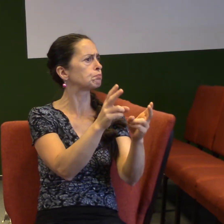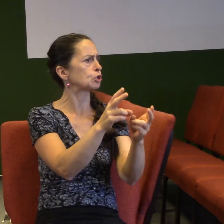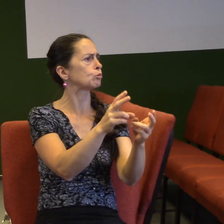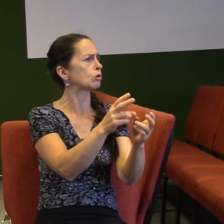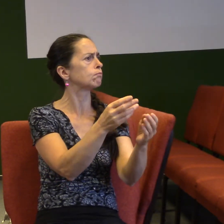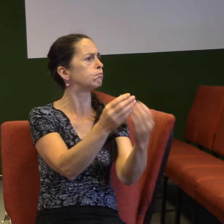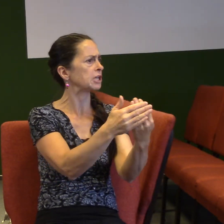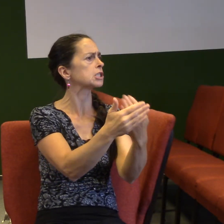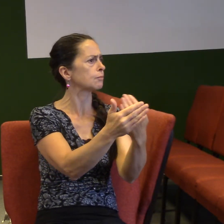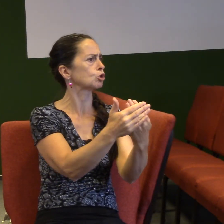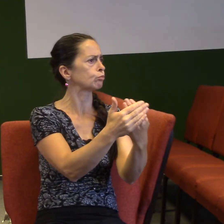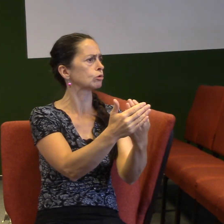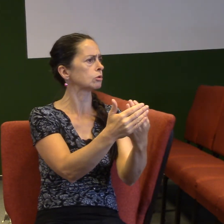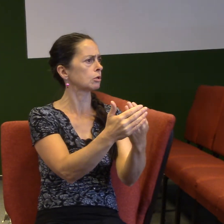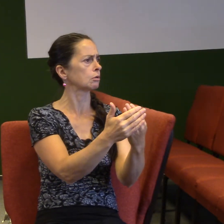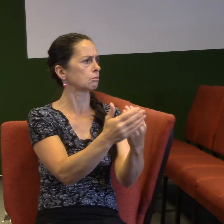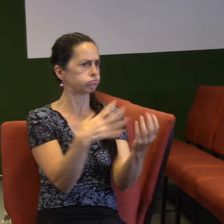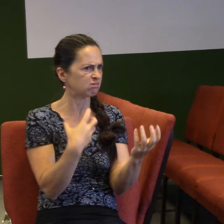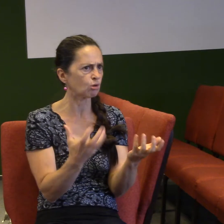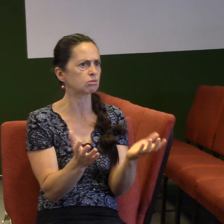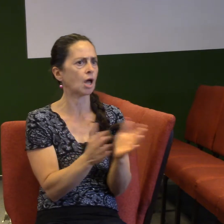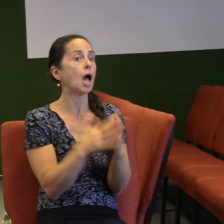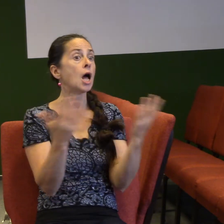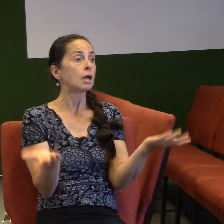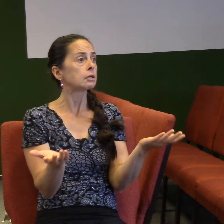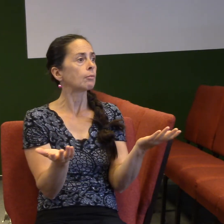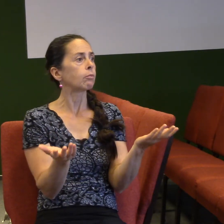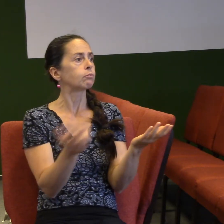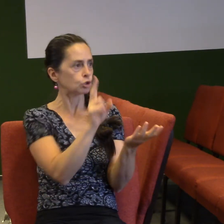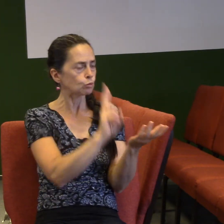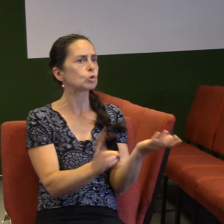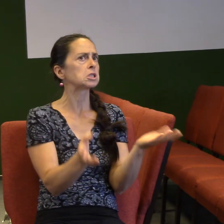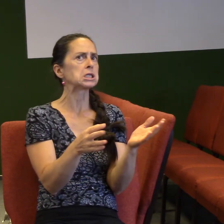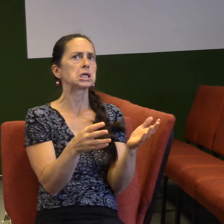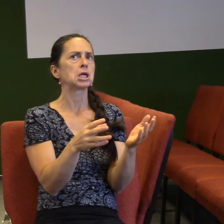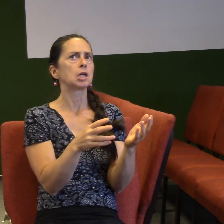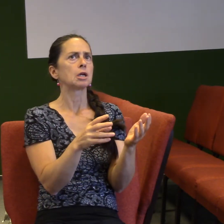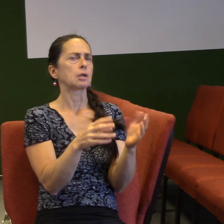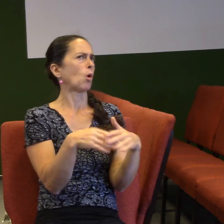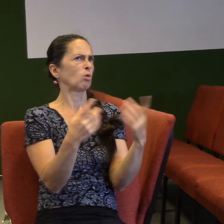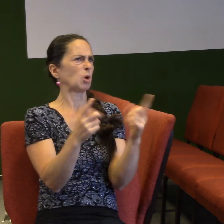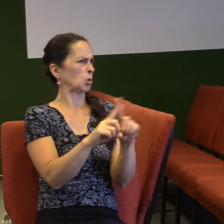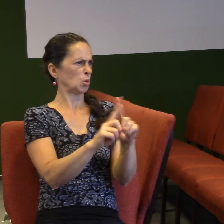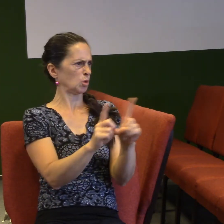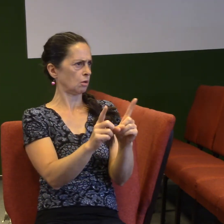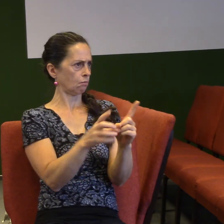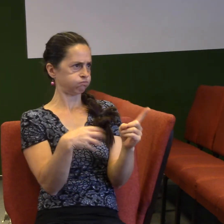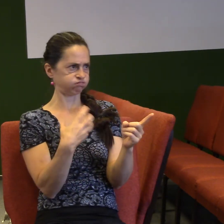dokonce se tam vyskytovali v tom sboru lidí, kteří popírali vzkříšení Ježíše Krista. Takovýmto lidem, on píše,